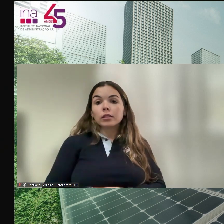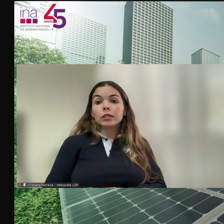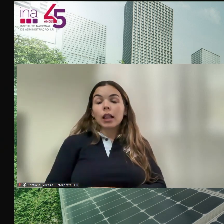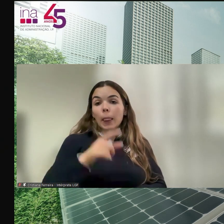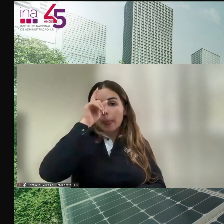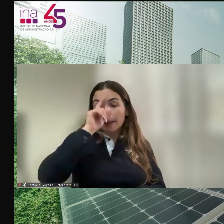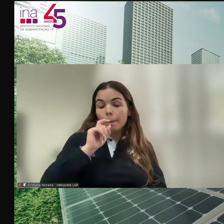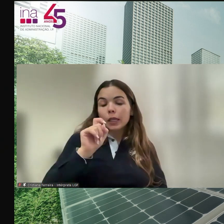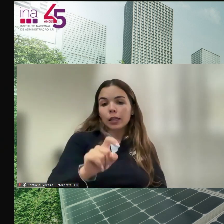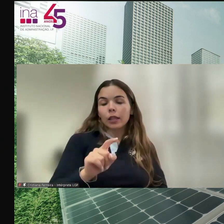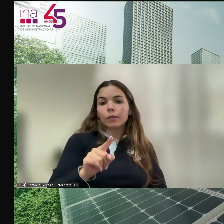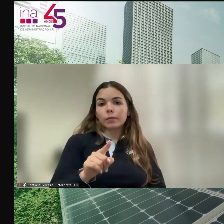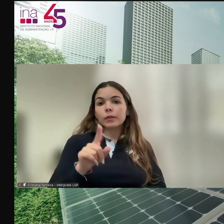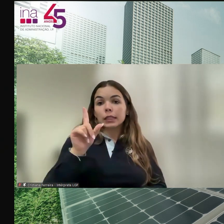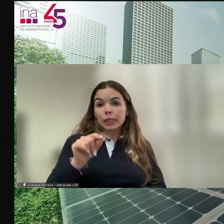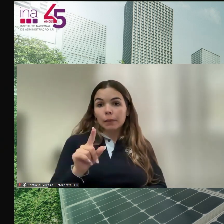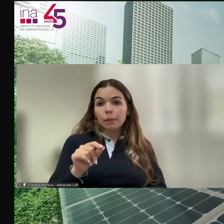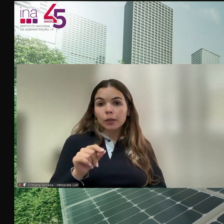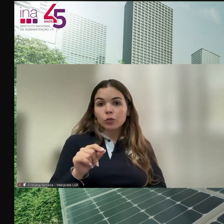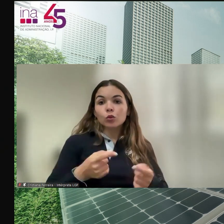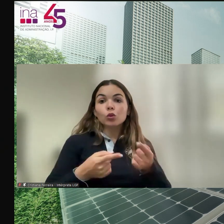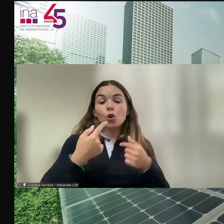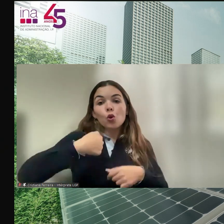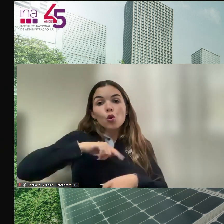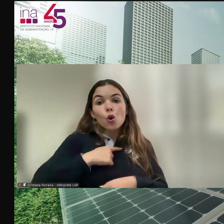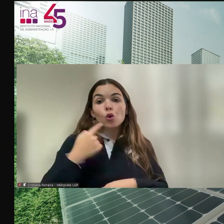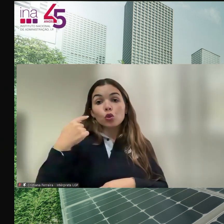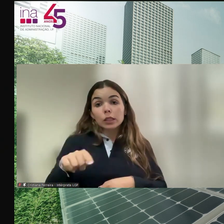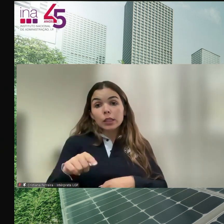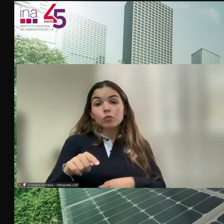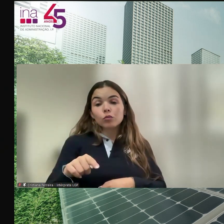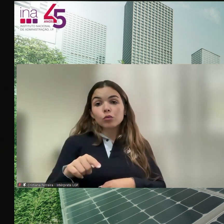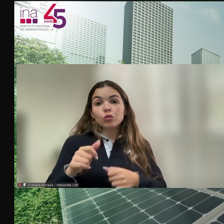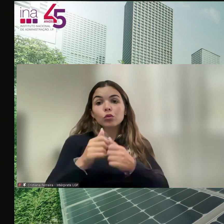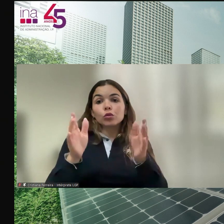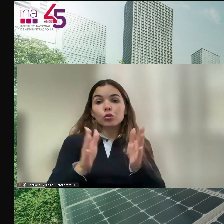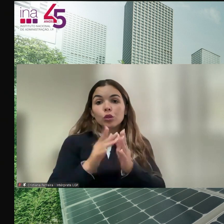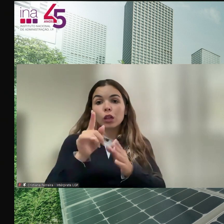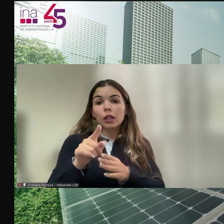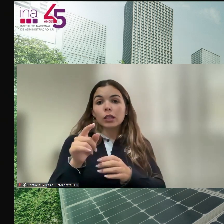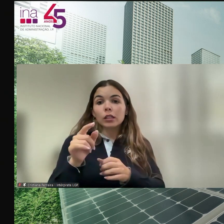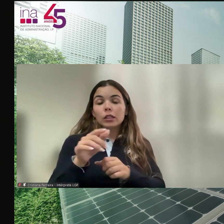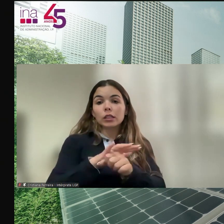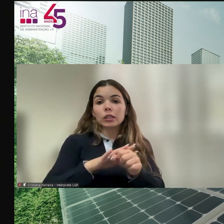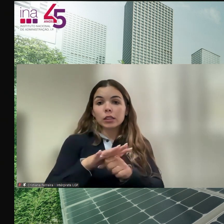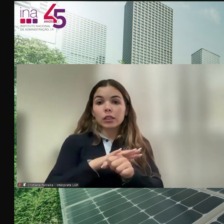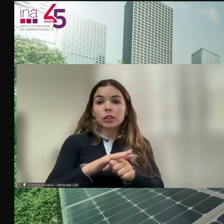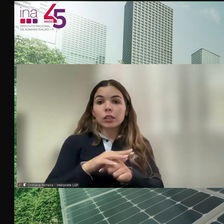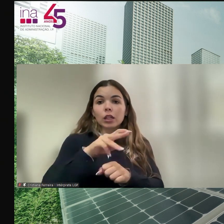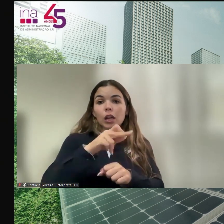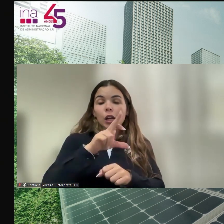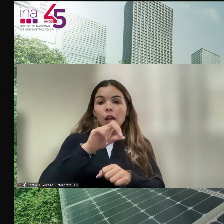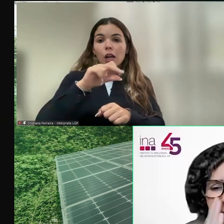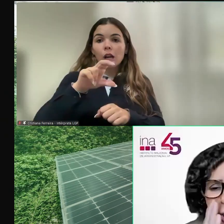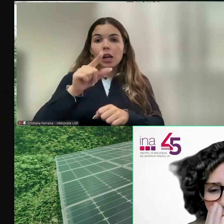que se dê nota que temos exatamente todas as questões. Por exemplo, Lourdes, vamos ter a